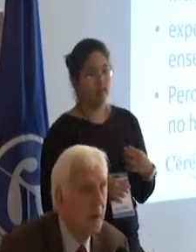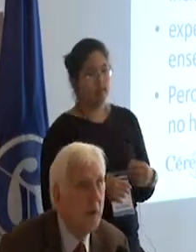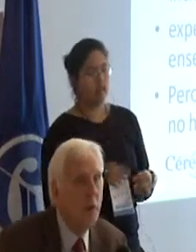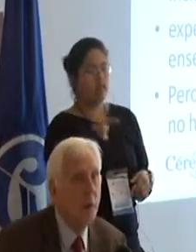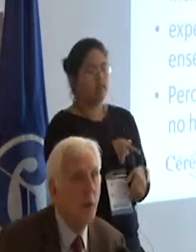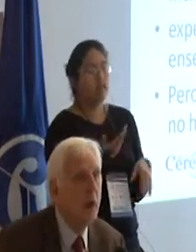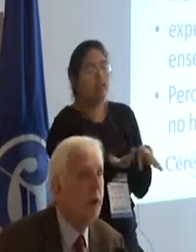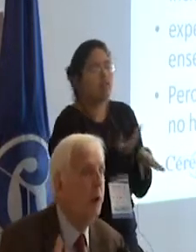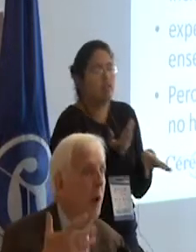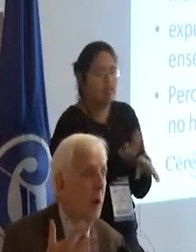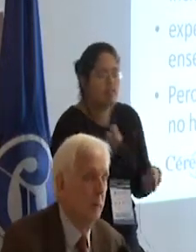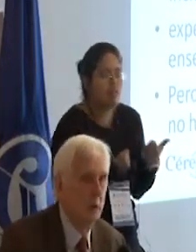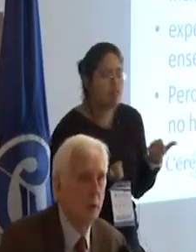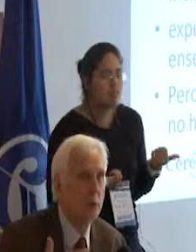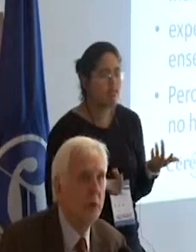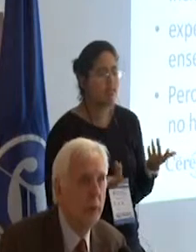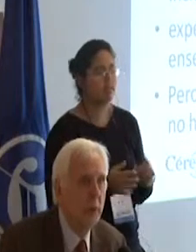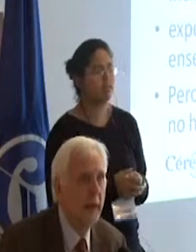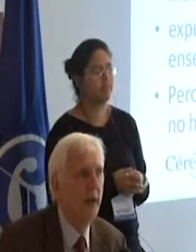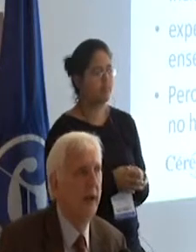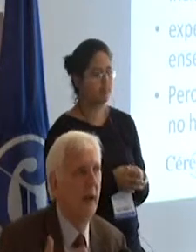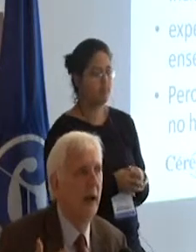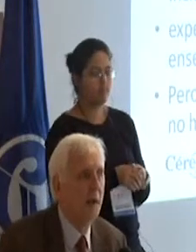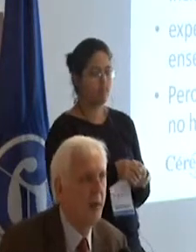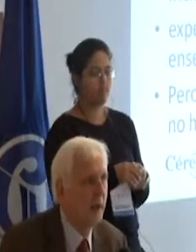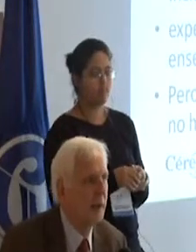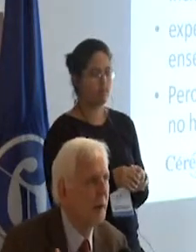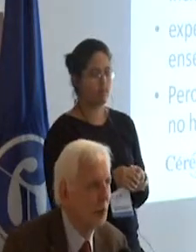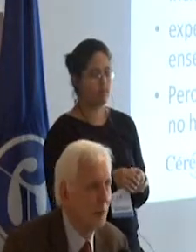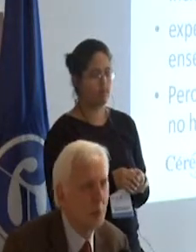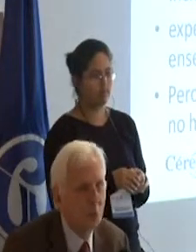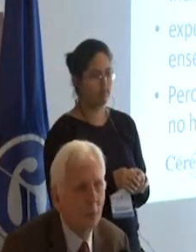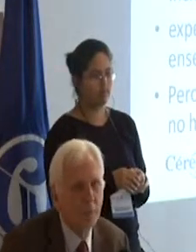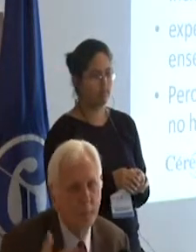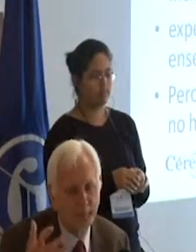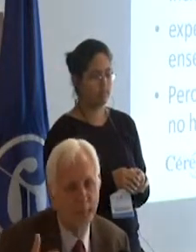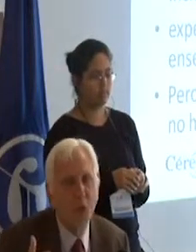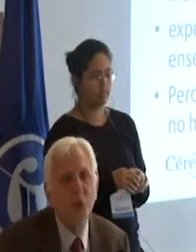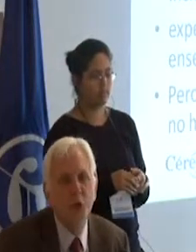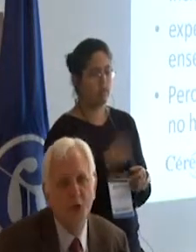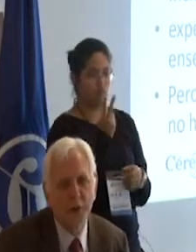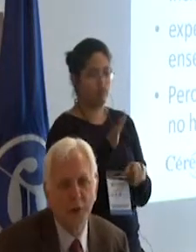¿Y cuál es el problema que se les presenta? Al mismo tiempo tienen